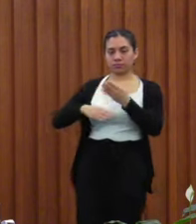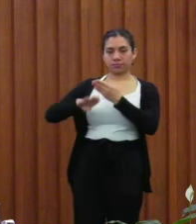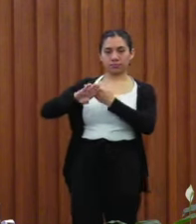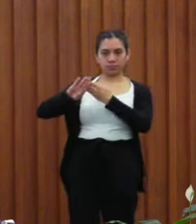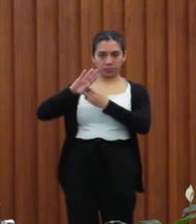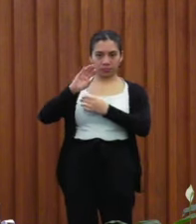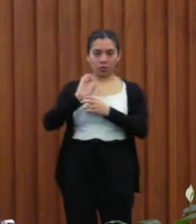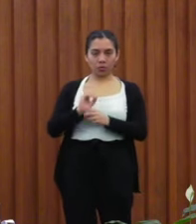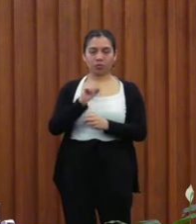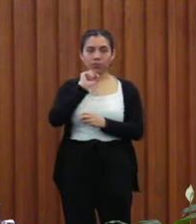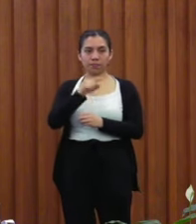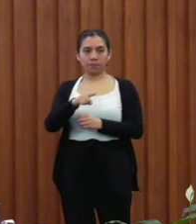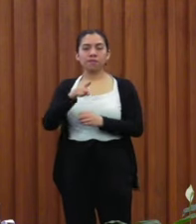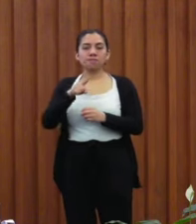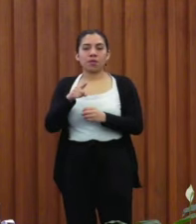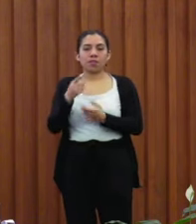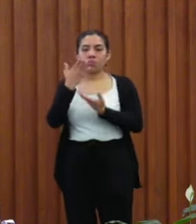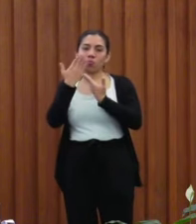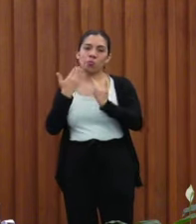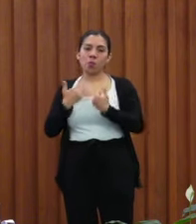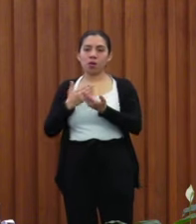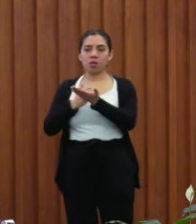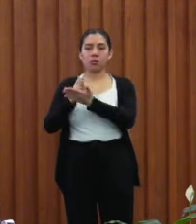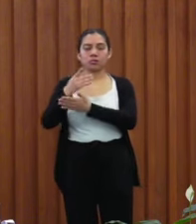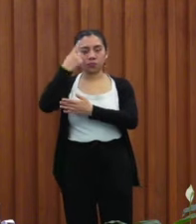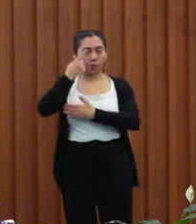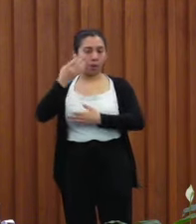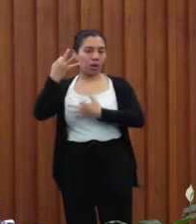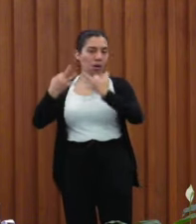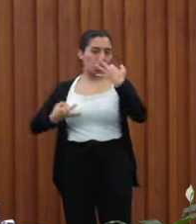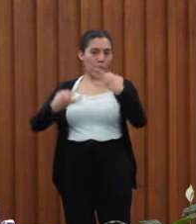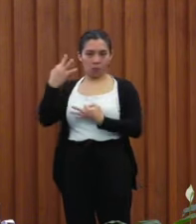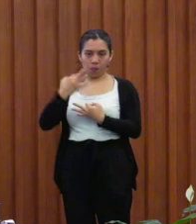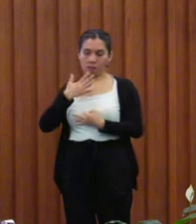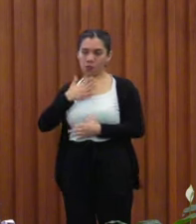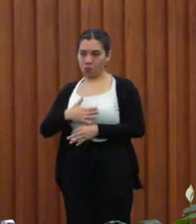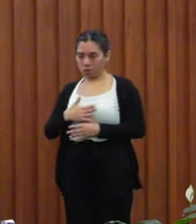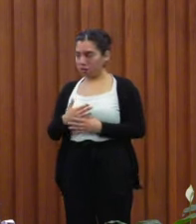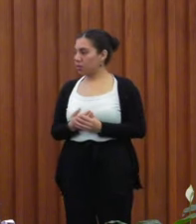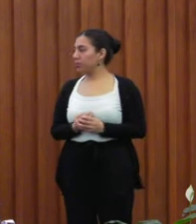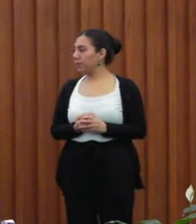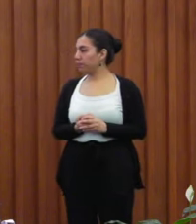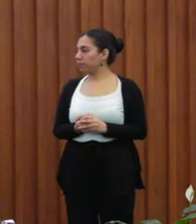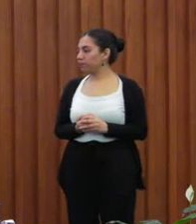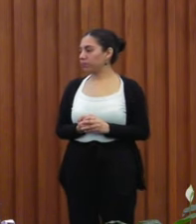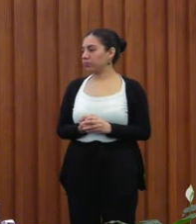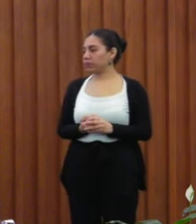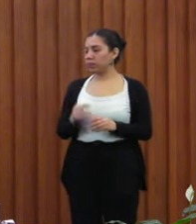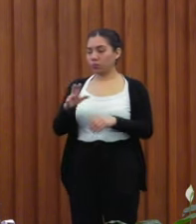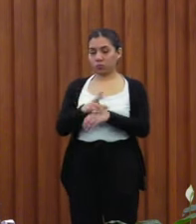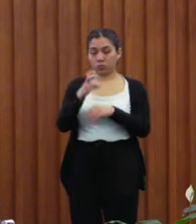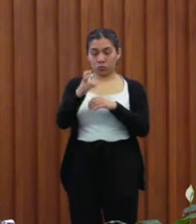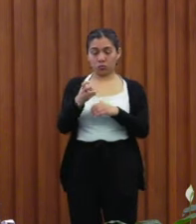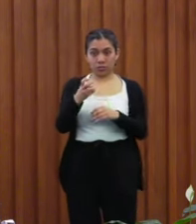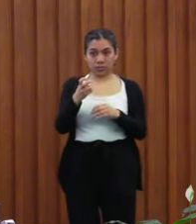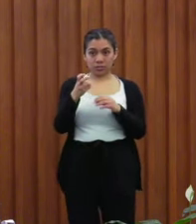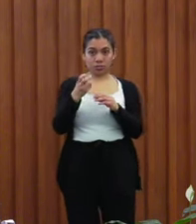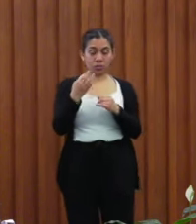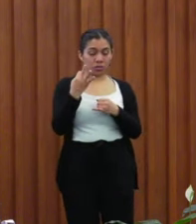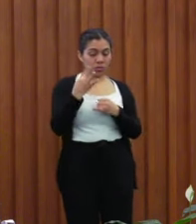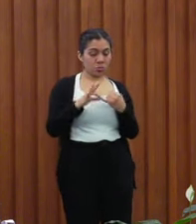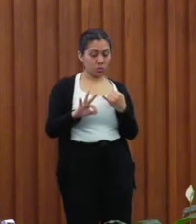seguridad jurídica y los derechos a personas privadas de la libertad. Precisamente en relación a esto último,